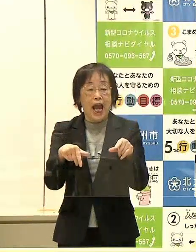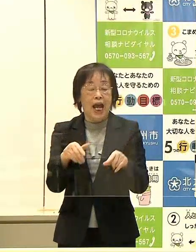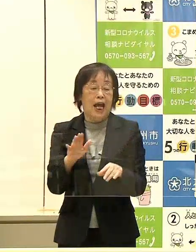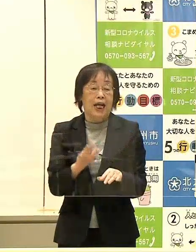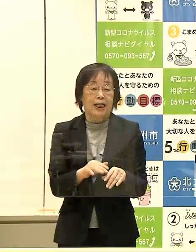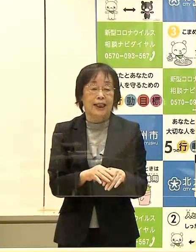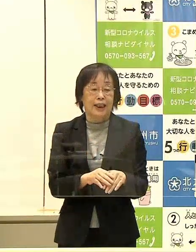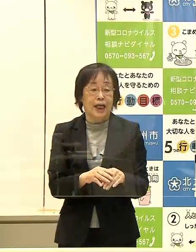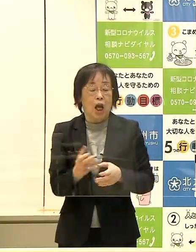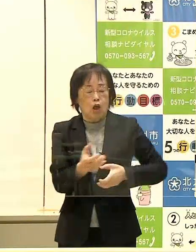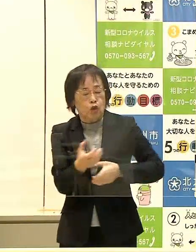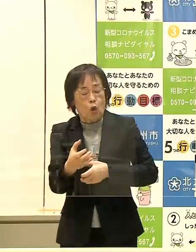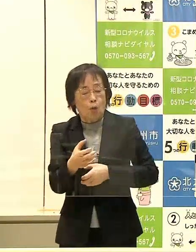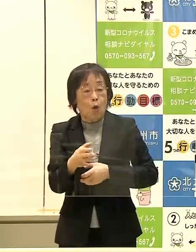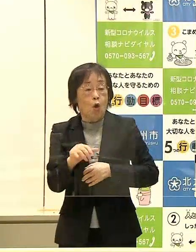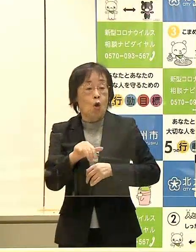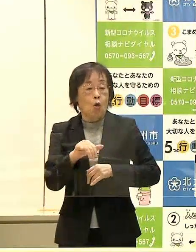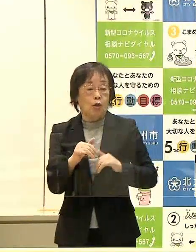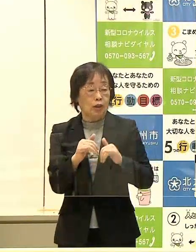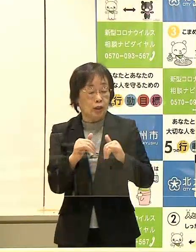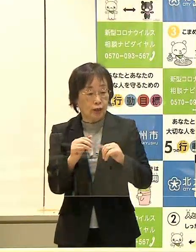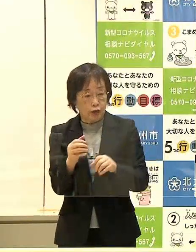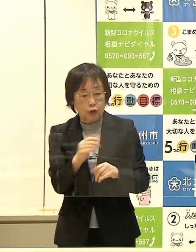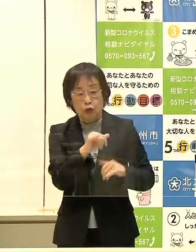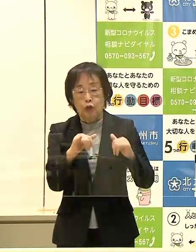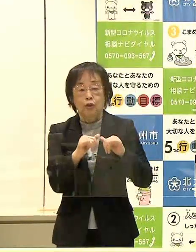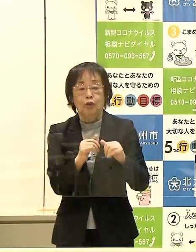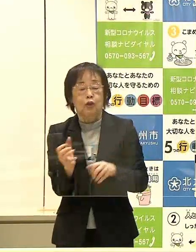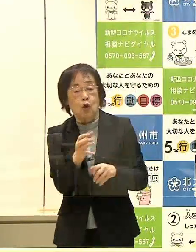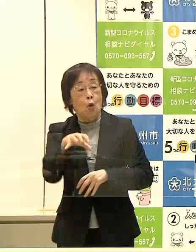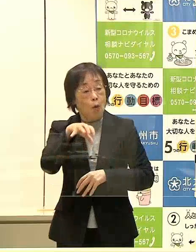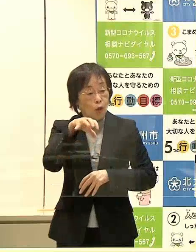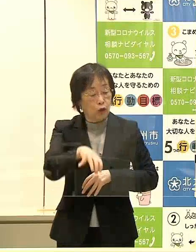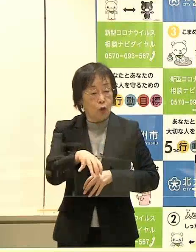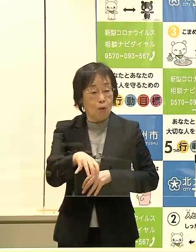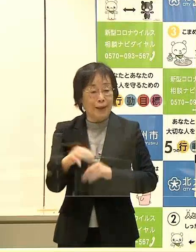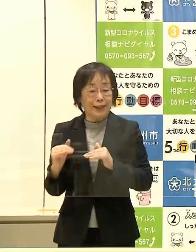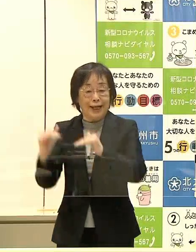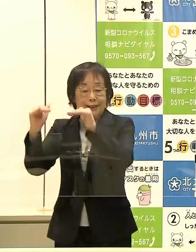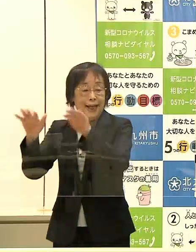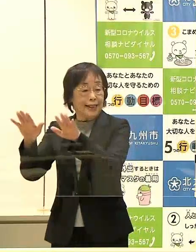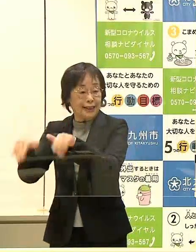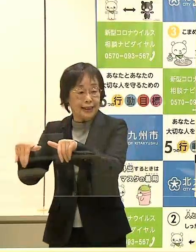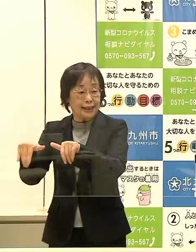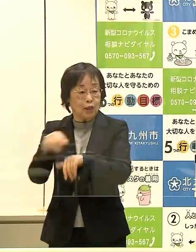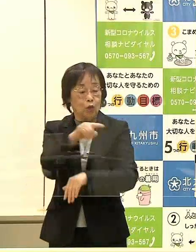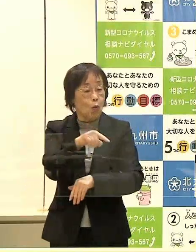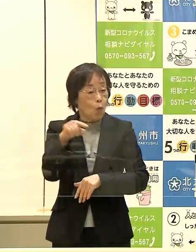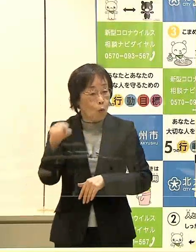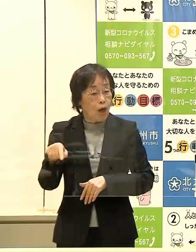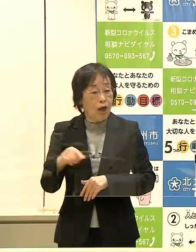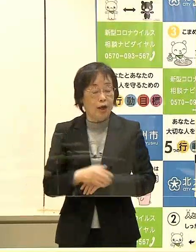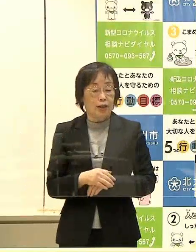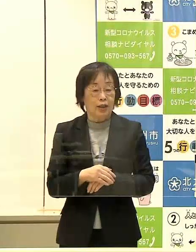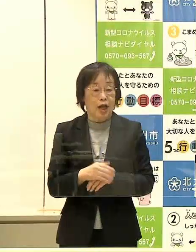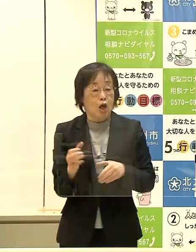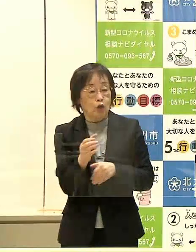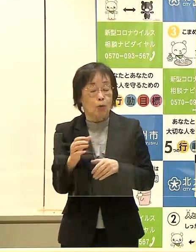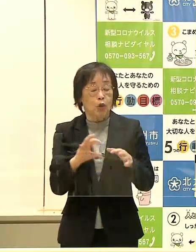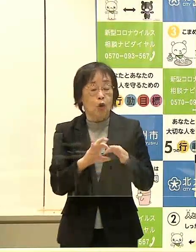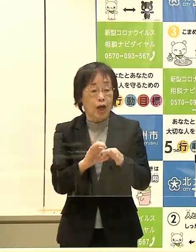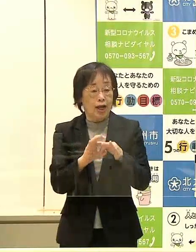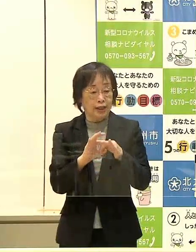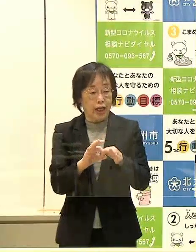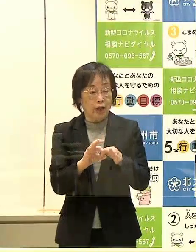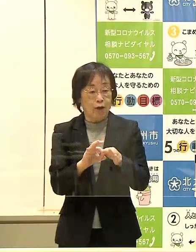いつも同じ歳に同じ日に行われます成人式でありますレゾム式は幹部